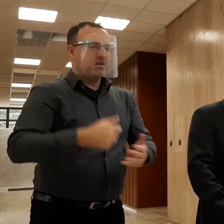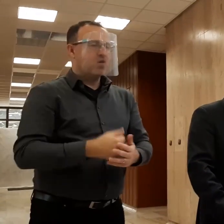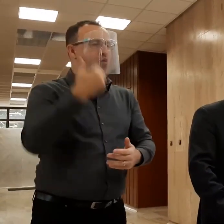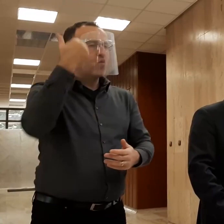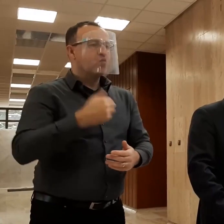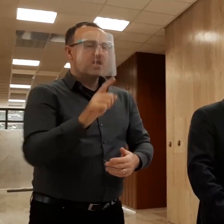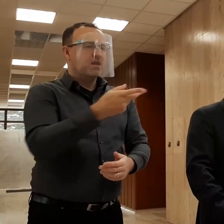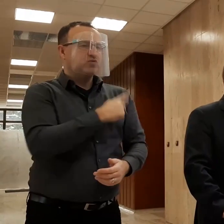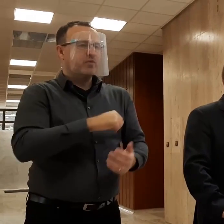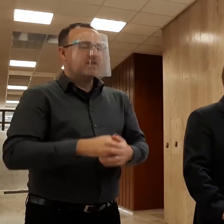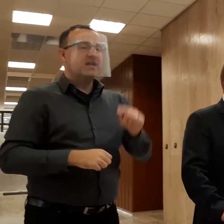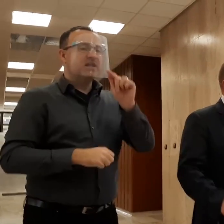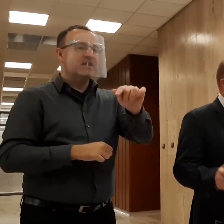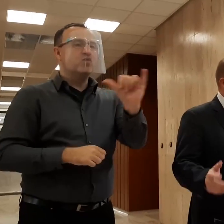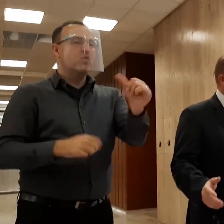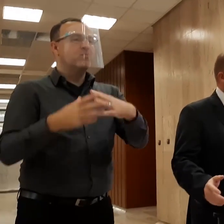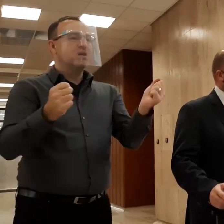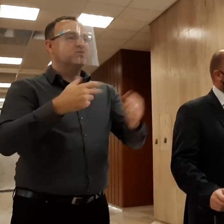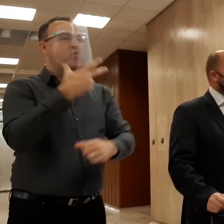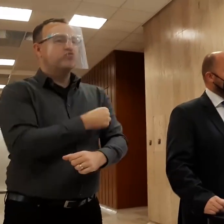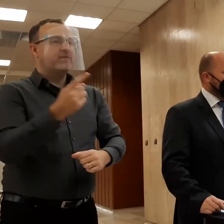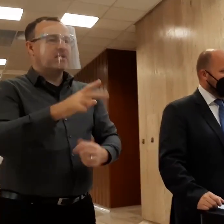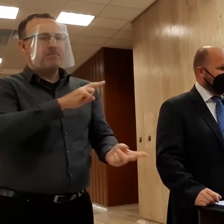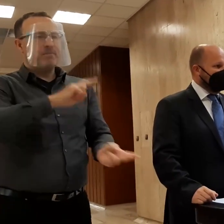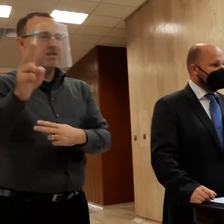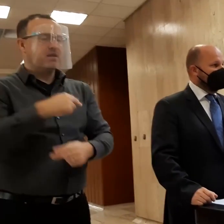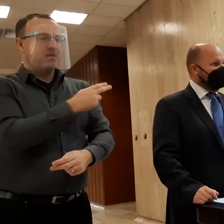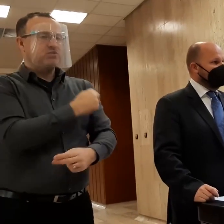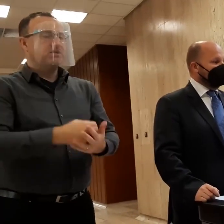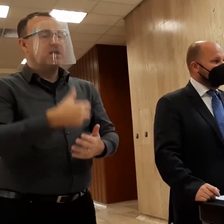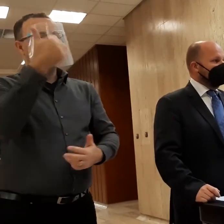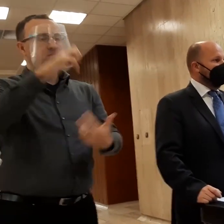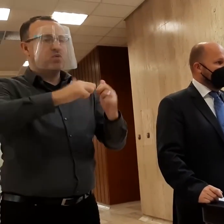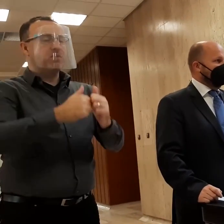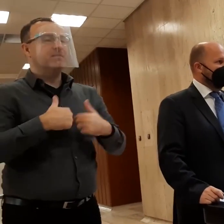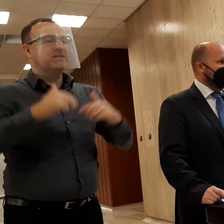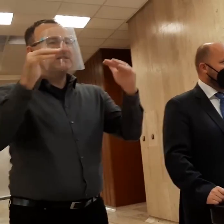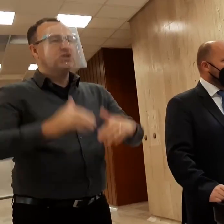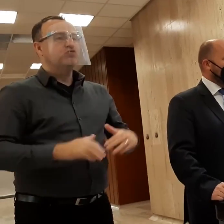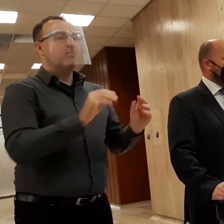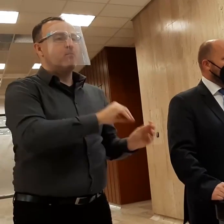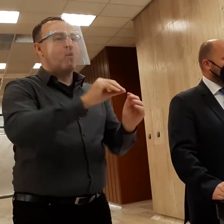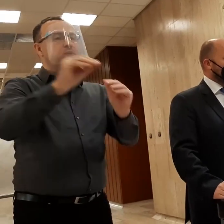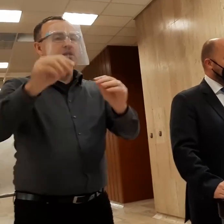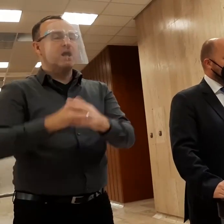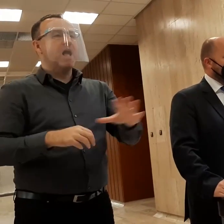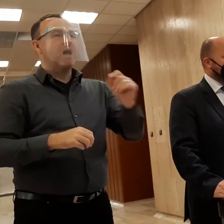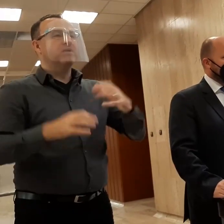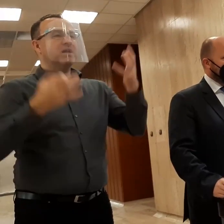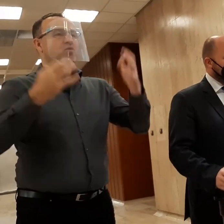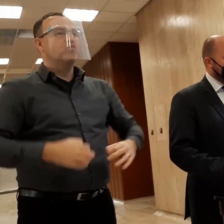sú nezodpovední, tí, ktorí sa nedajú zaočkovať, naplňajú nemocnice, je s tým problém a jedinou našou cestou je znižiť mobilitu, aby sme jednoducho to